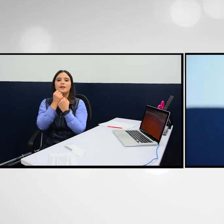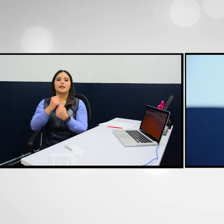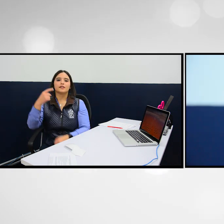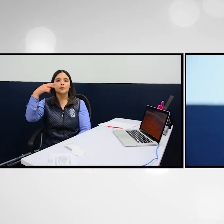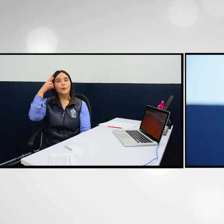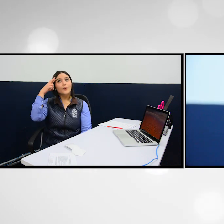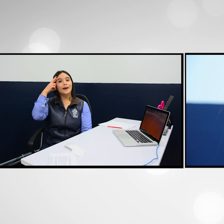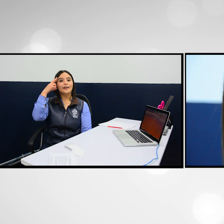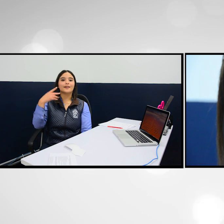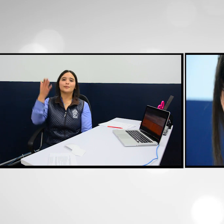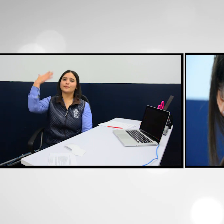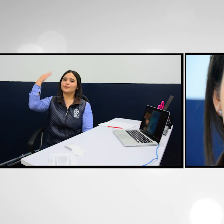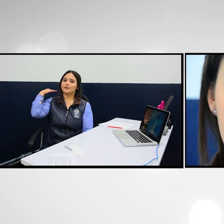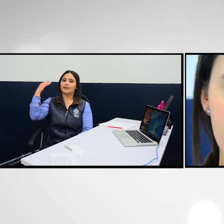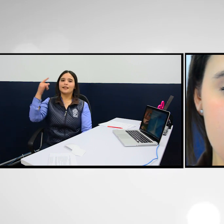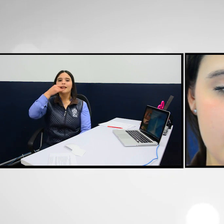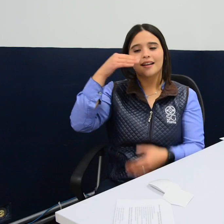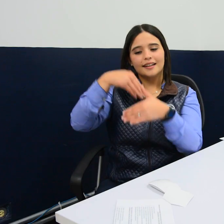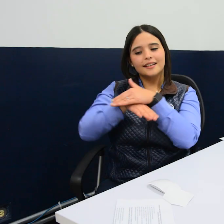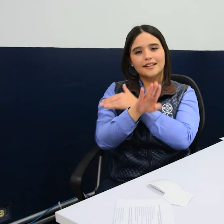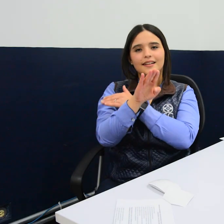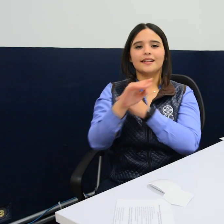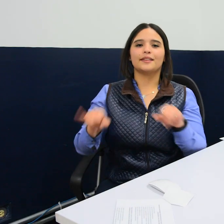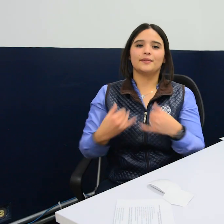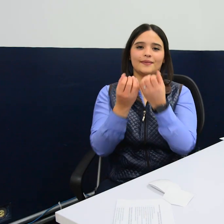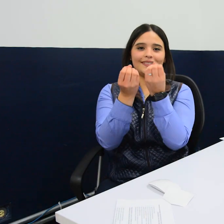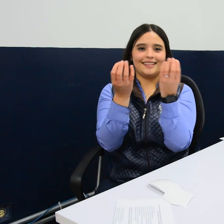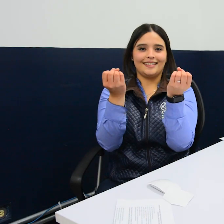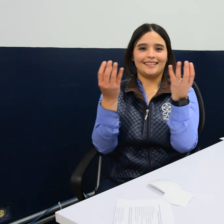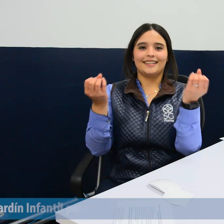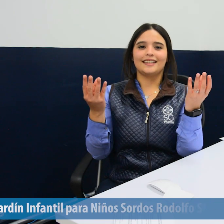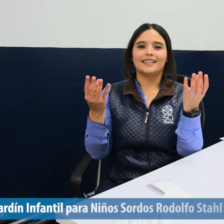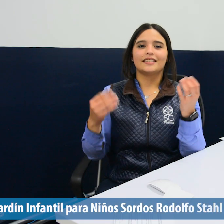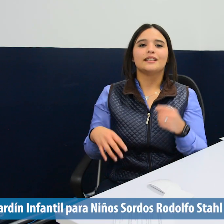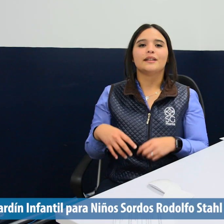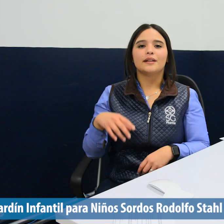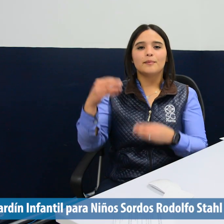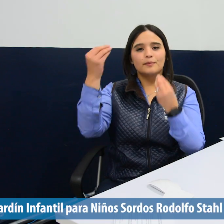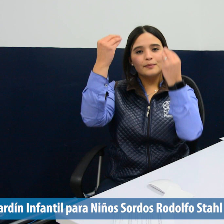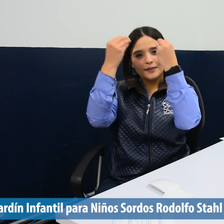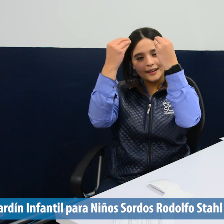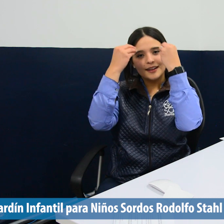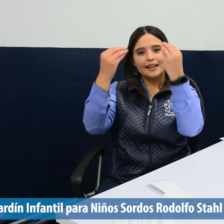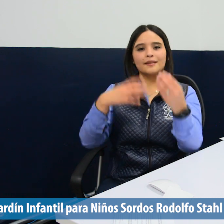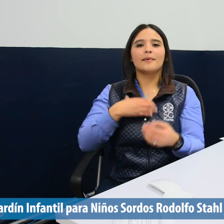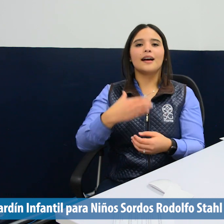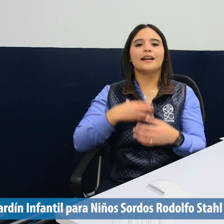por todo su apoyo. Yo recuerdo cuando era niña e ingresé al jardín infantil. Las